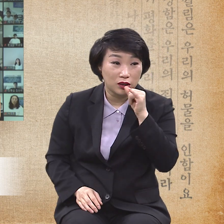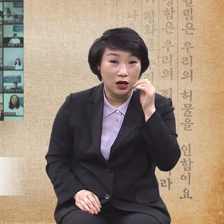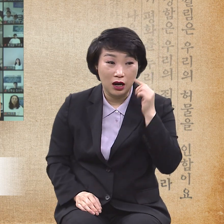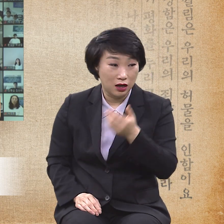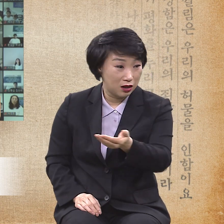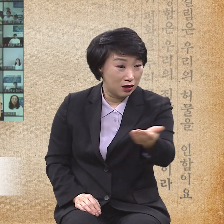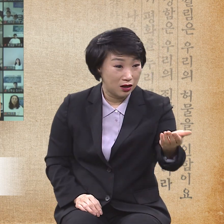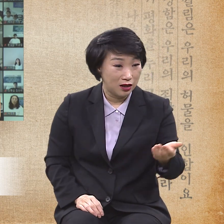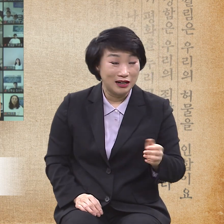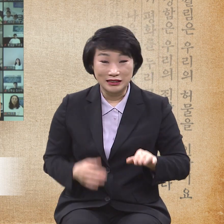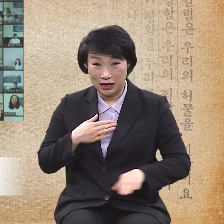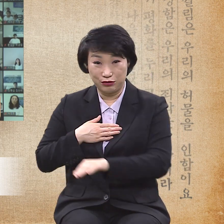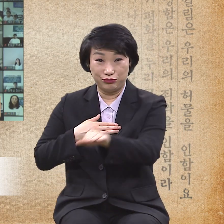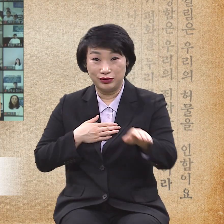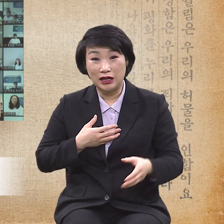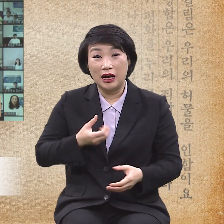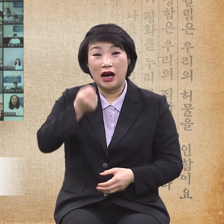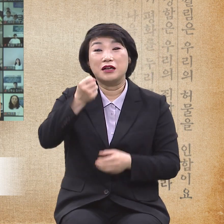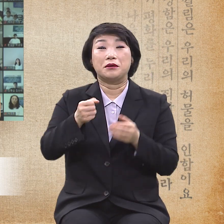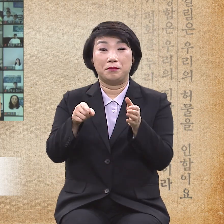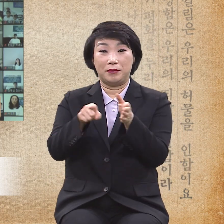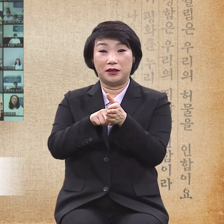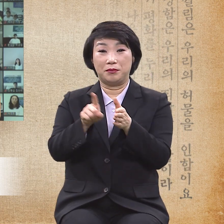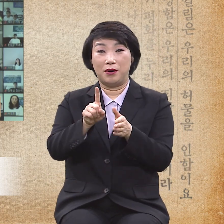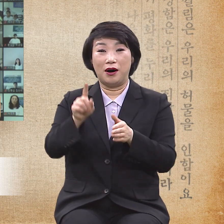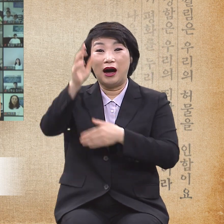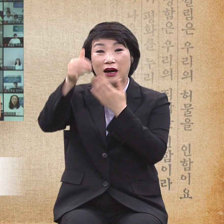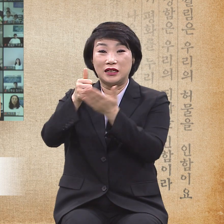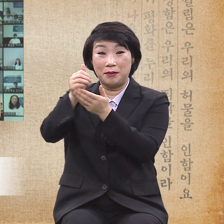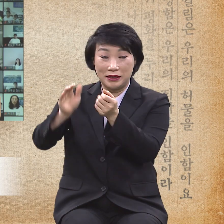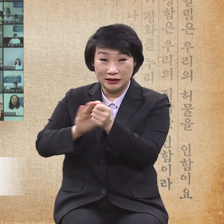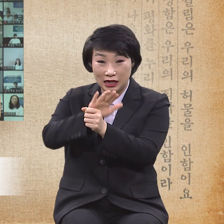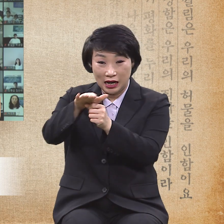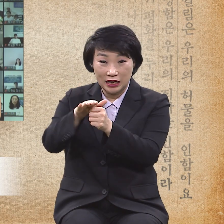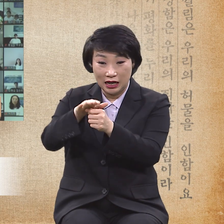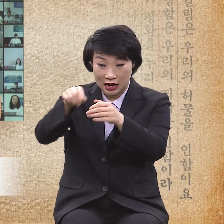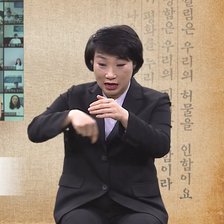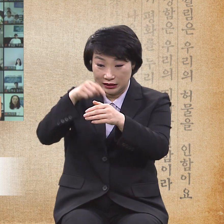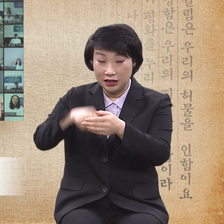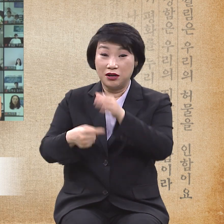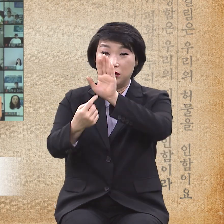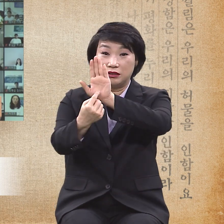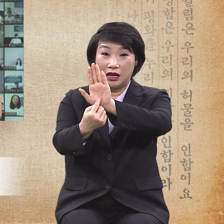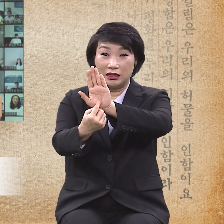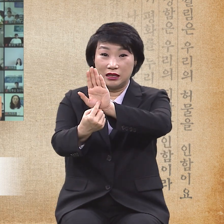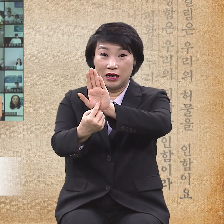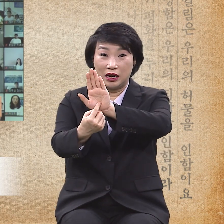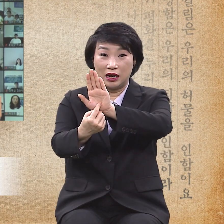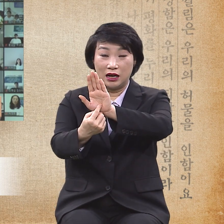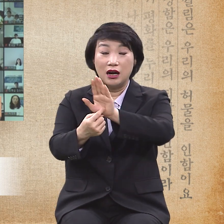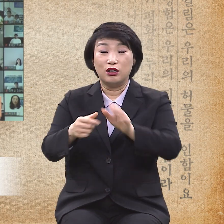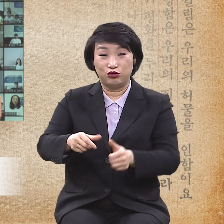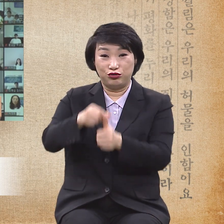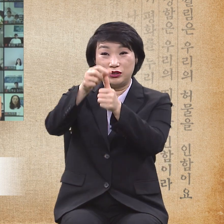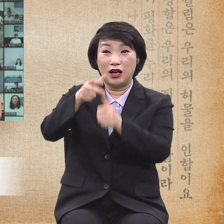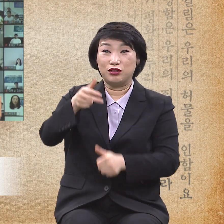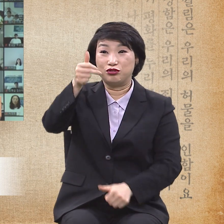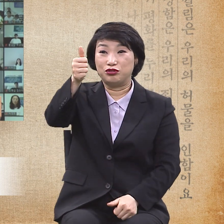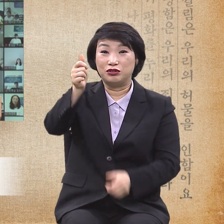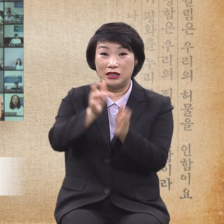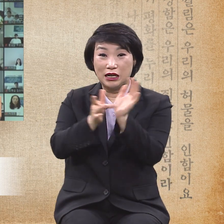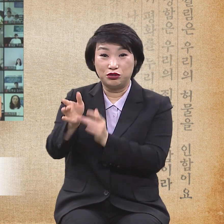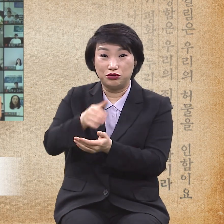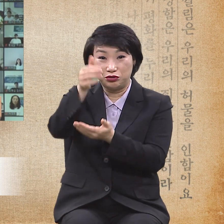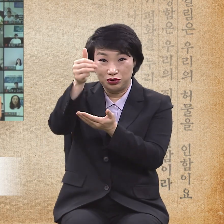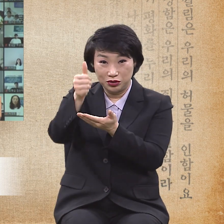있습니까? 우리가 가진 믿음은 하나님의 사랑에서 나타난 구세주